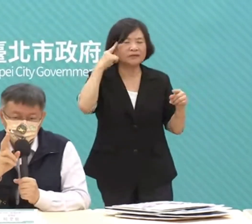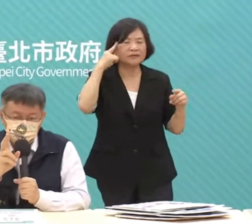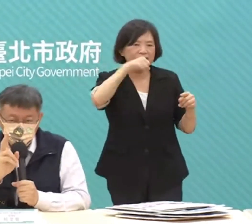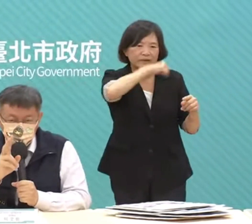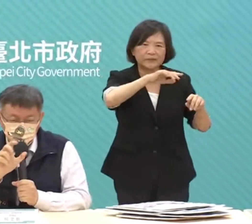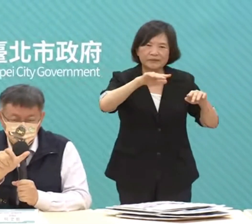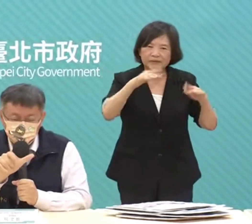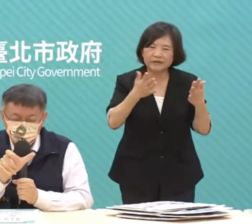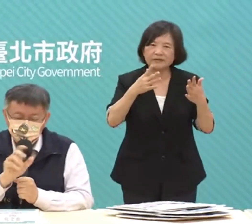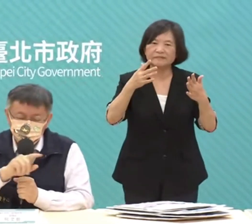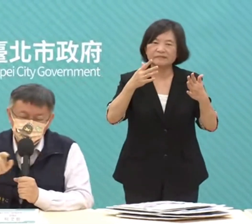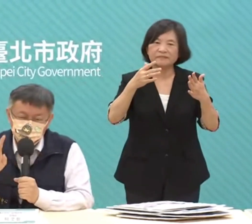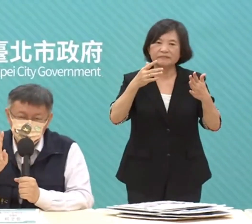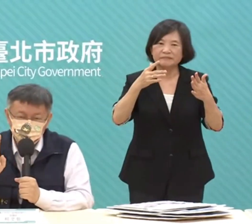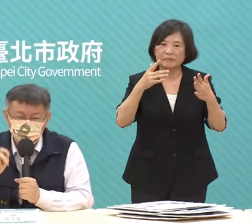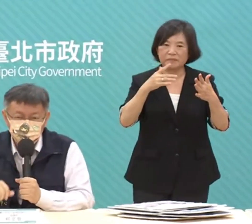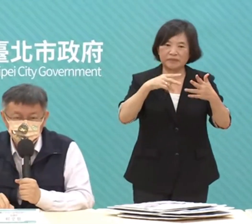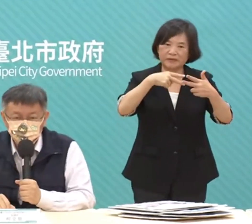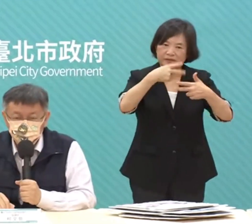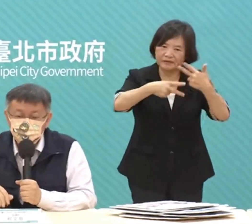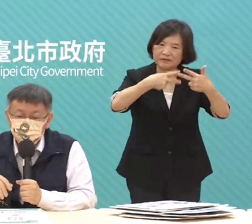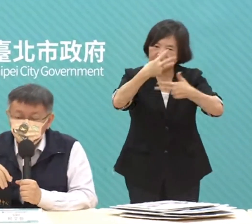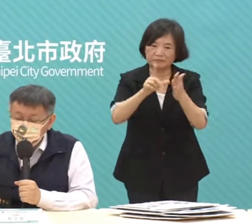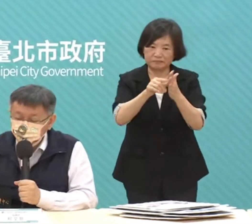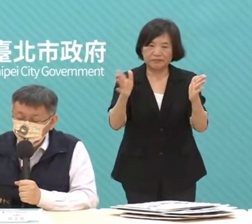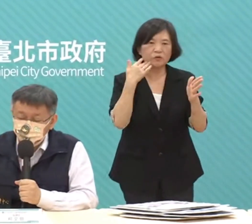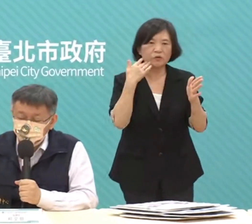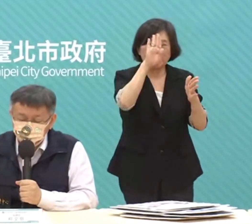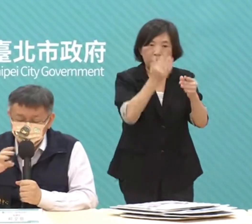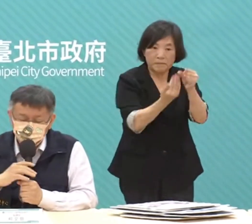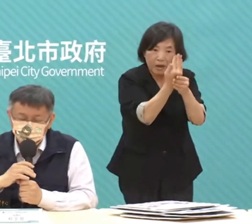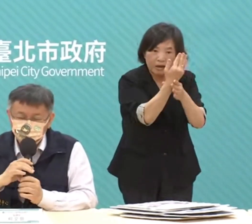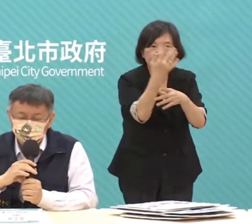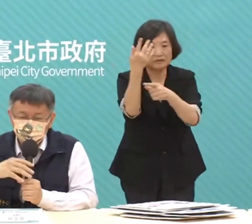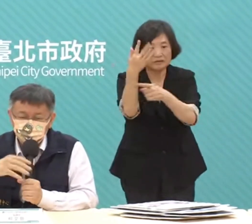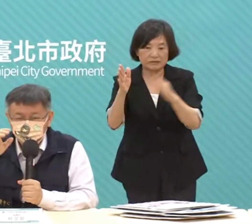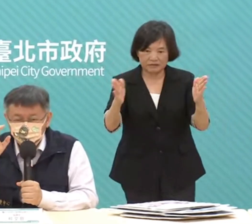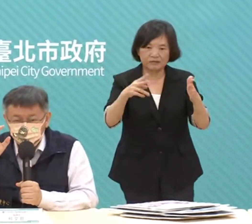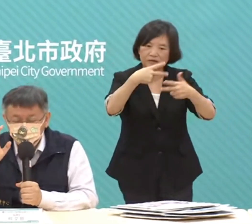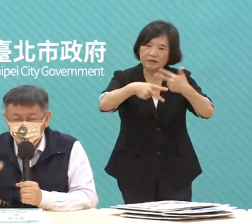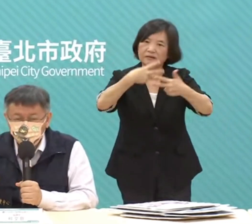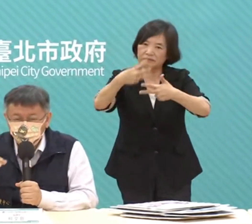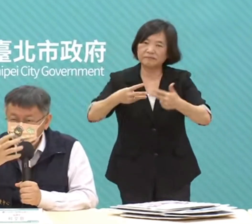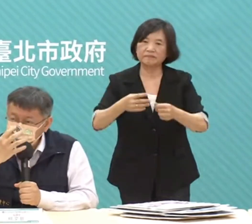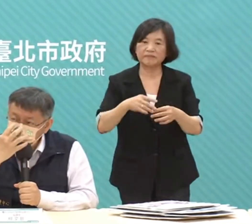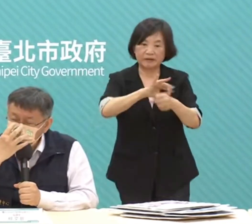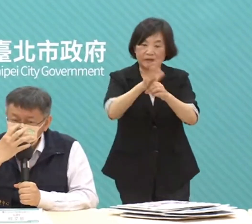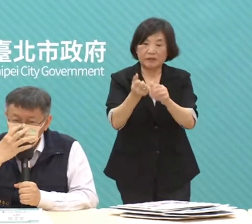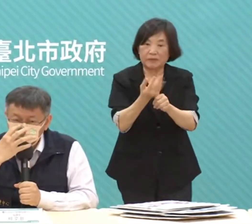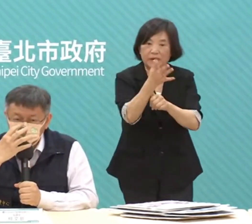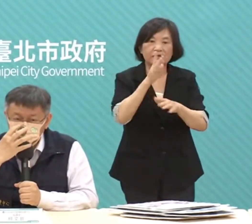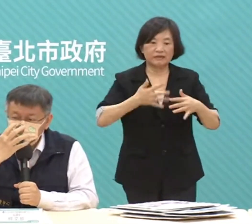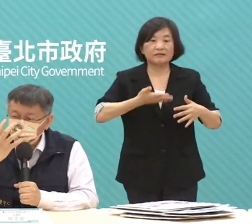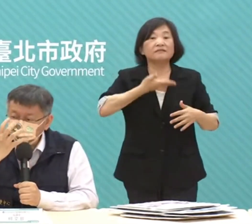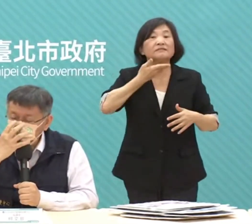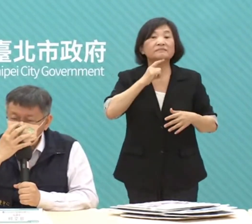在两个那个 gap 那两个礼拜到三个礼拜。那再解释一遍哦，新冠肺炎一开始是上呼吸